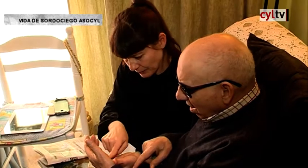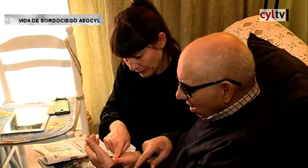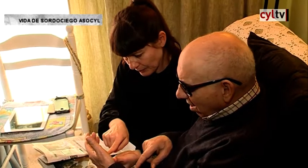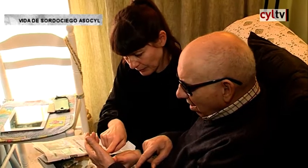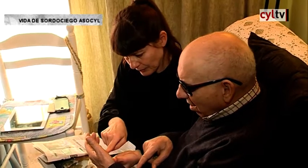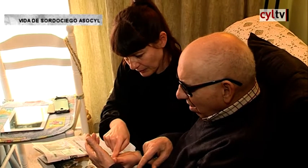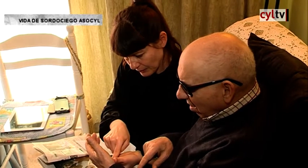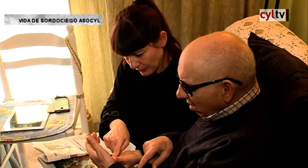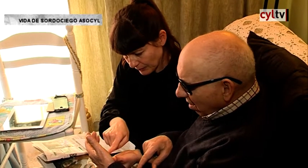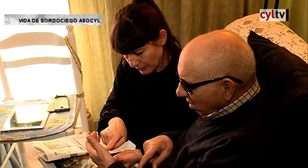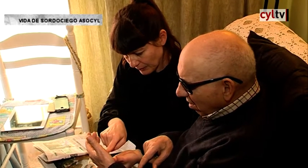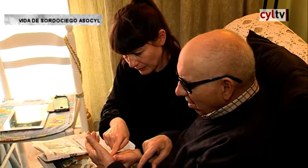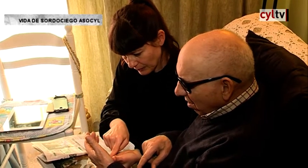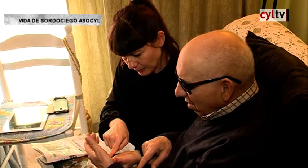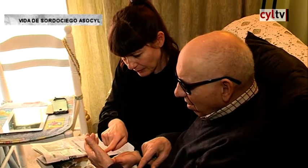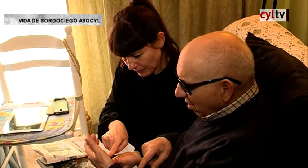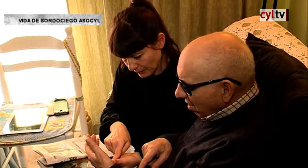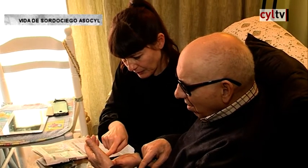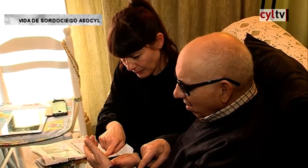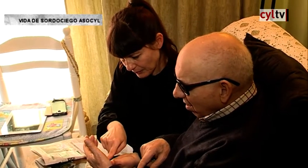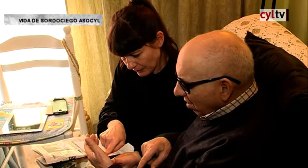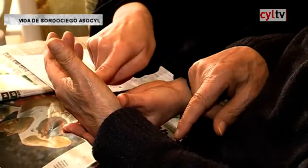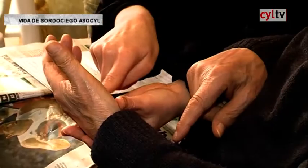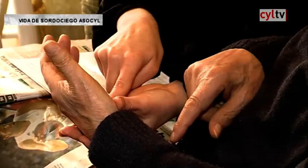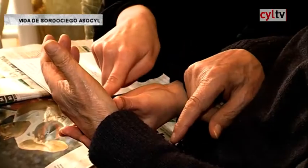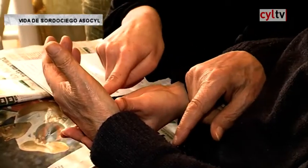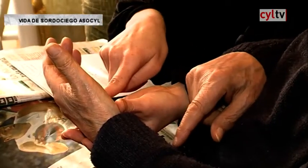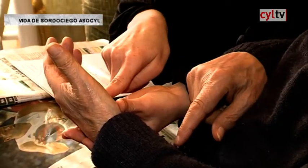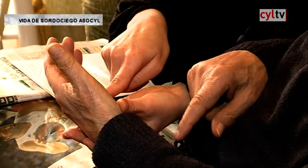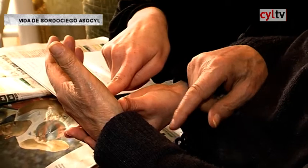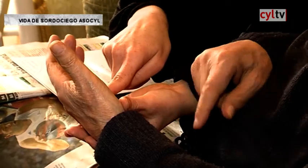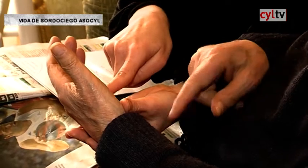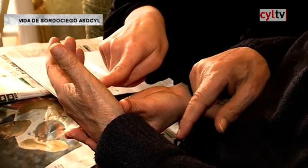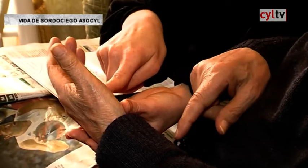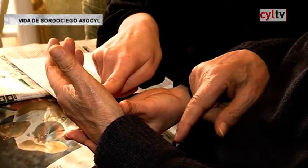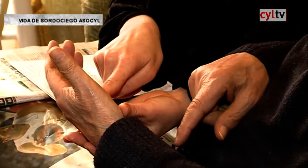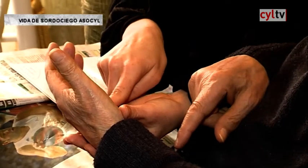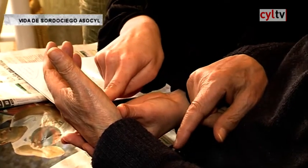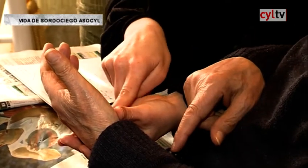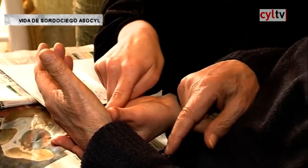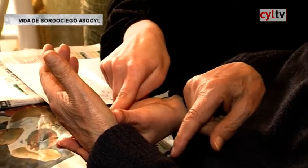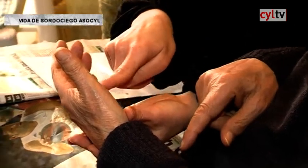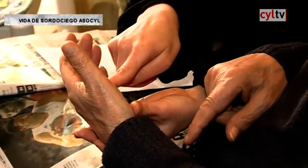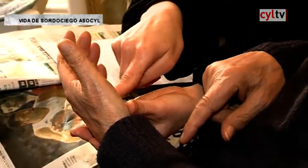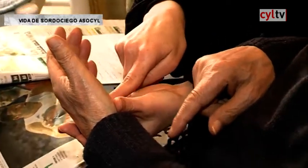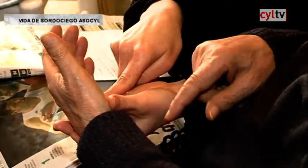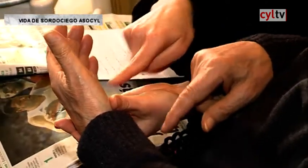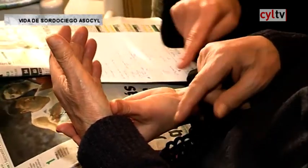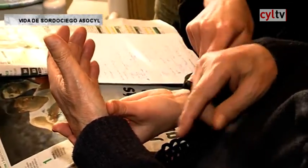ejemplo, la pregunta de ¿y cómo ha quedado tu equipo? No, vamos por orden, por el orden por el que han jugado, porque si se lo cambias, a él ya a lo mejor